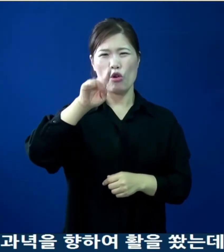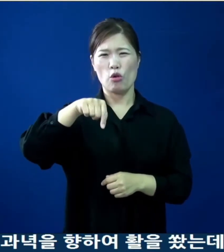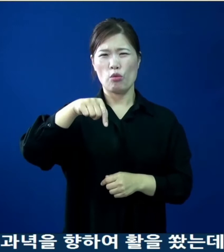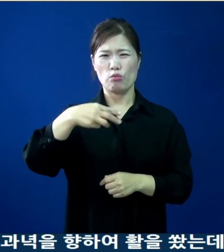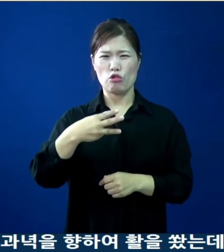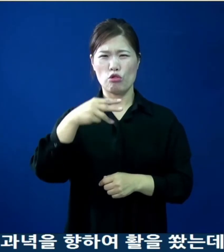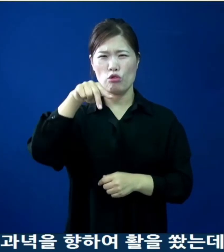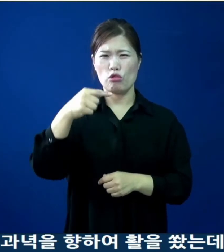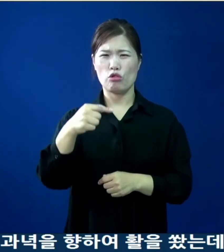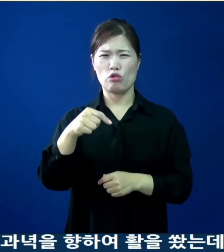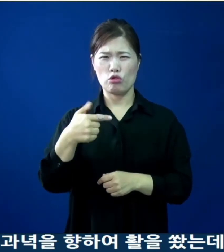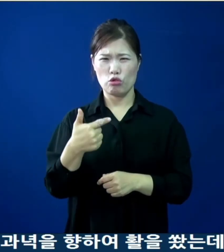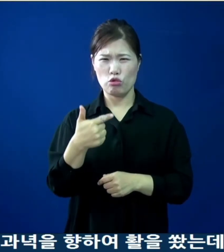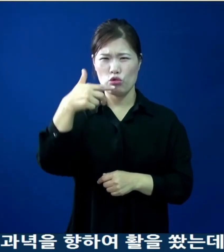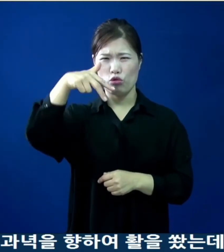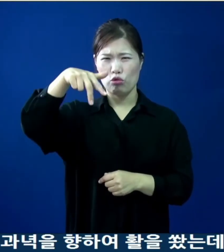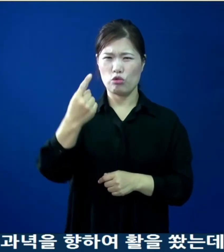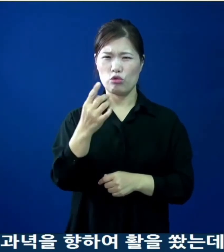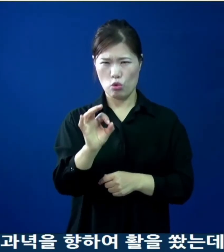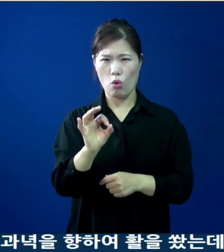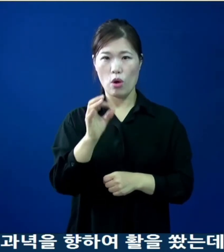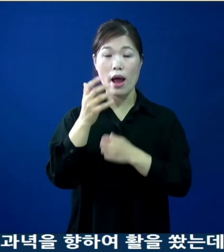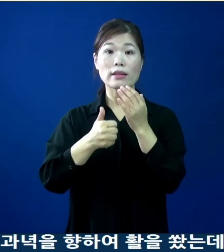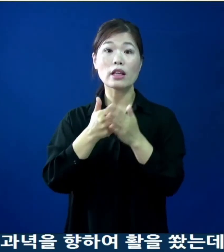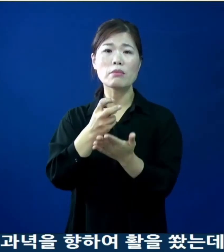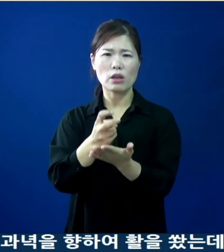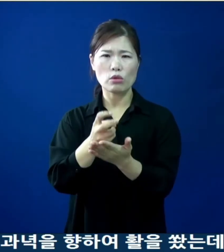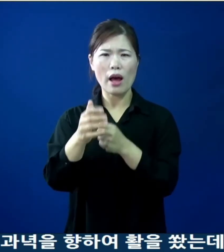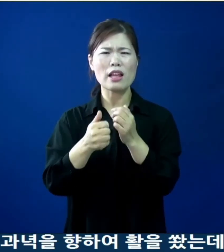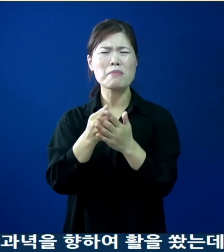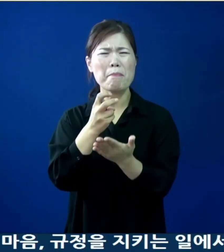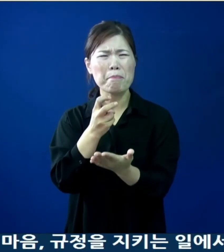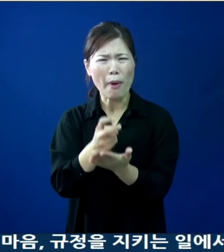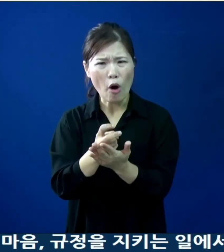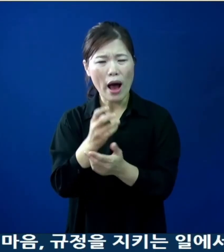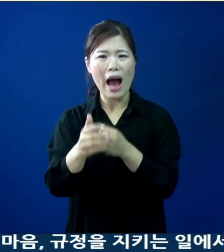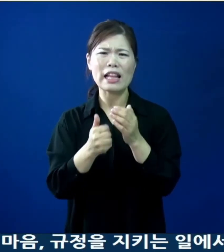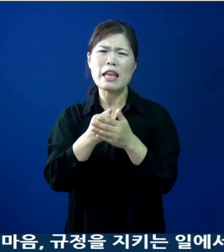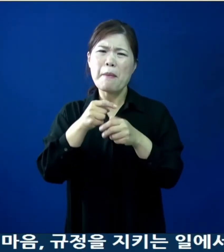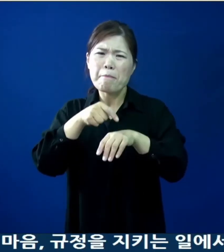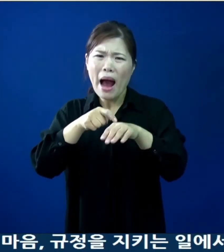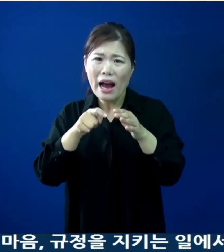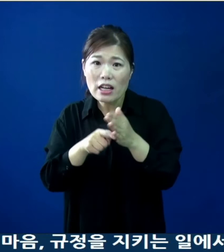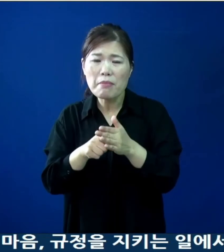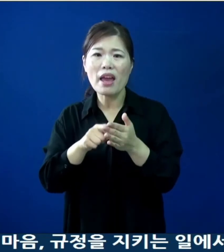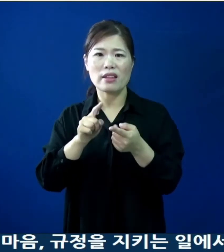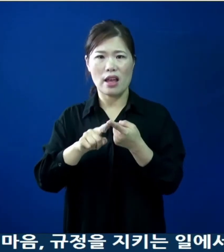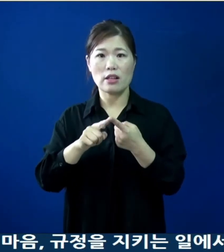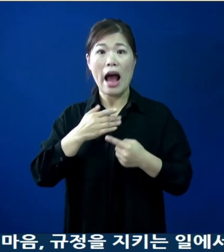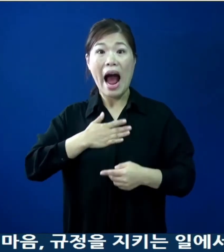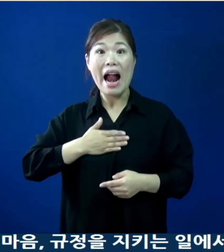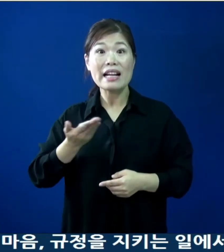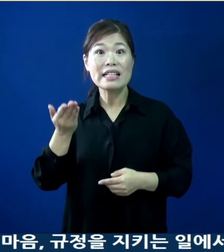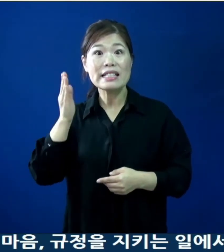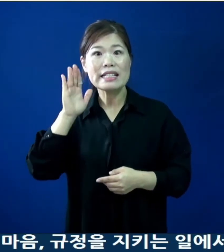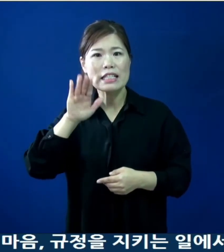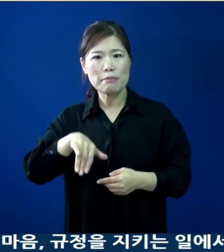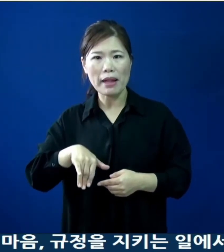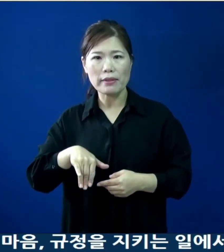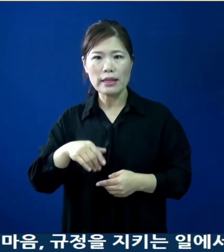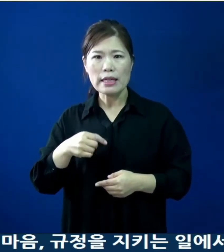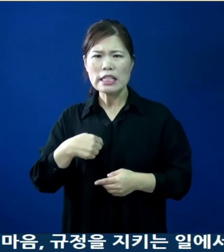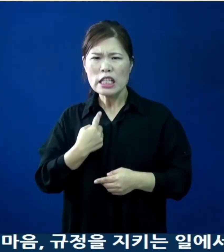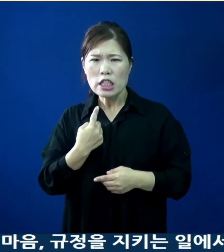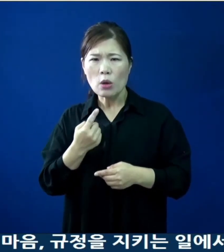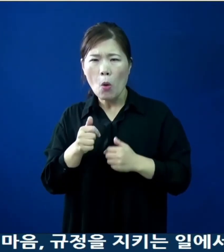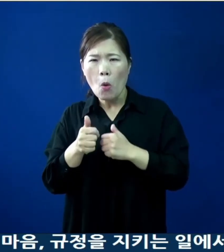하나님의 규정, 하나님의 법, 하나님의 뜻, 마음을 알고도 의지적으로 이를 행하지